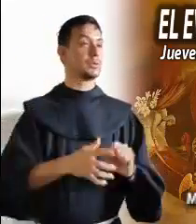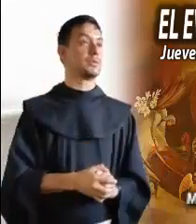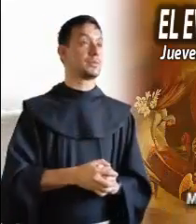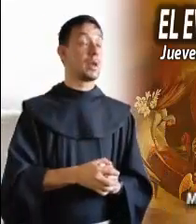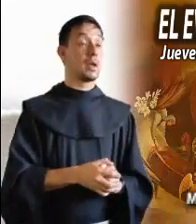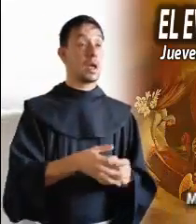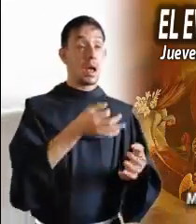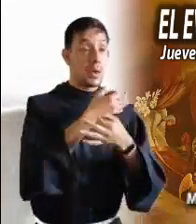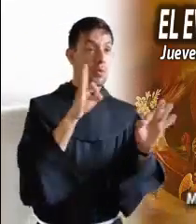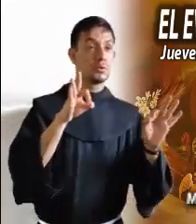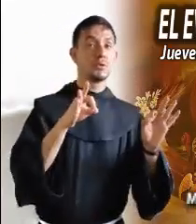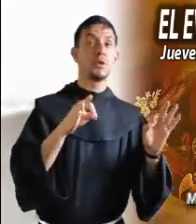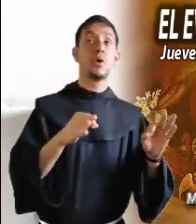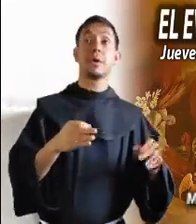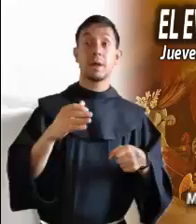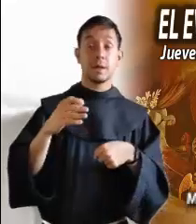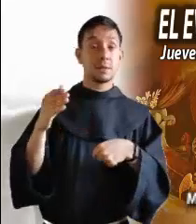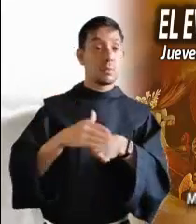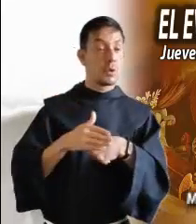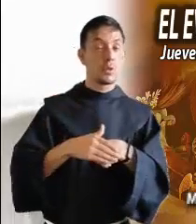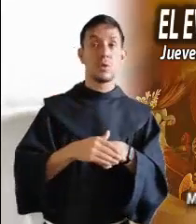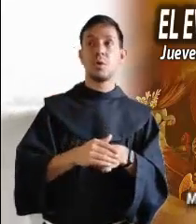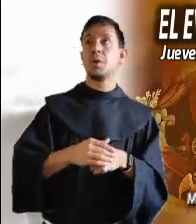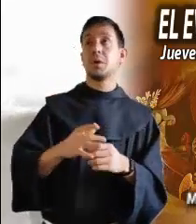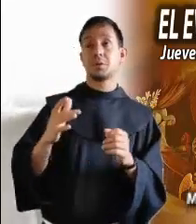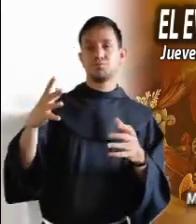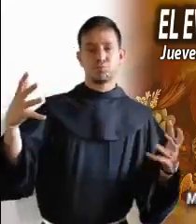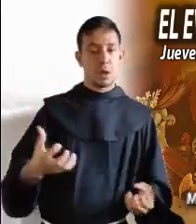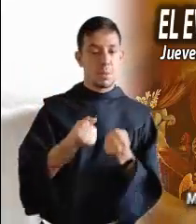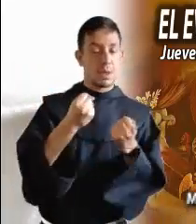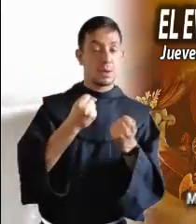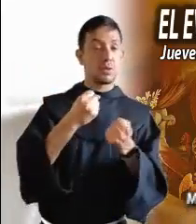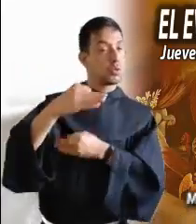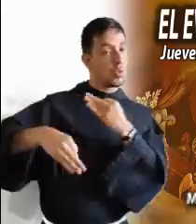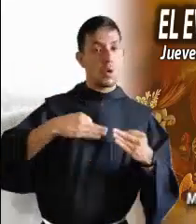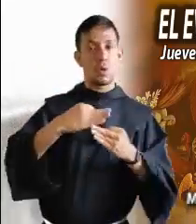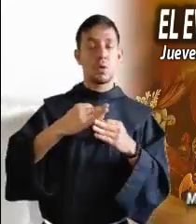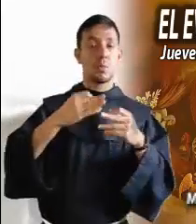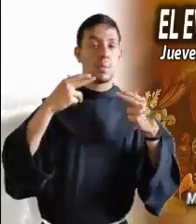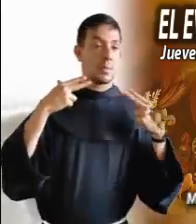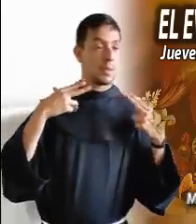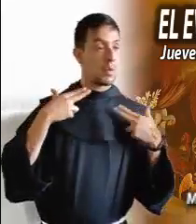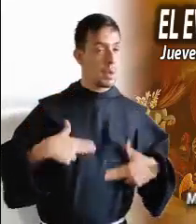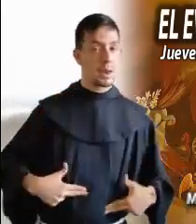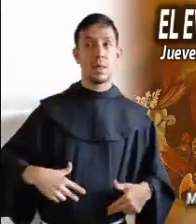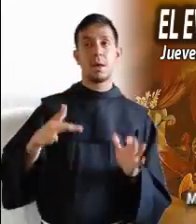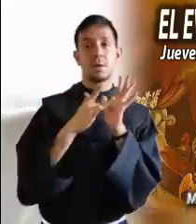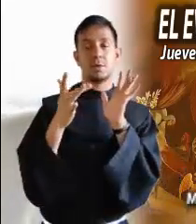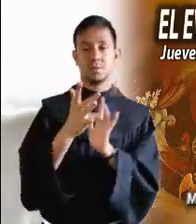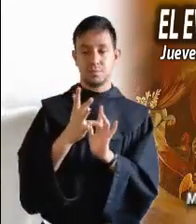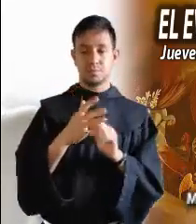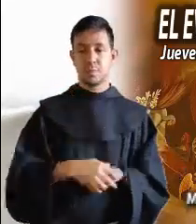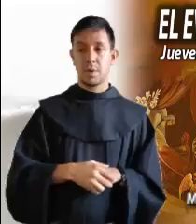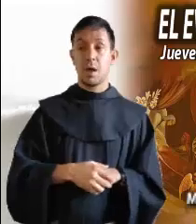preludio de la llegada del Salvador. En María, madre de Dios y madre nuestra,